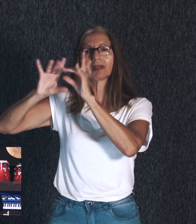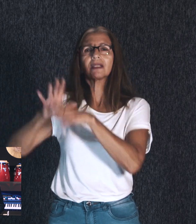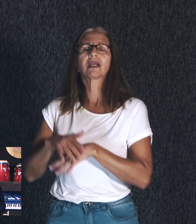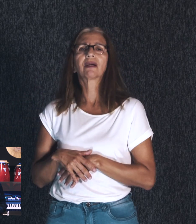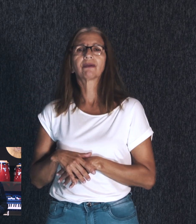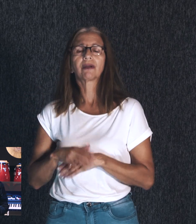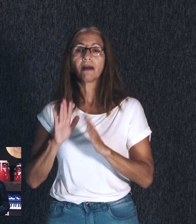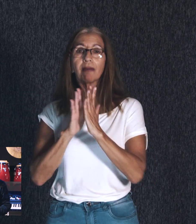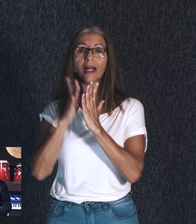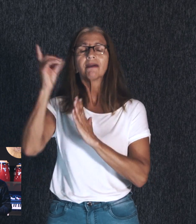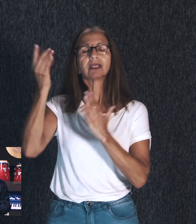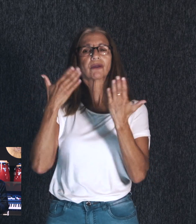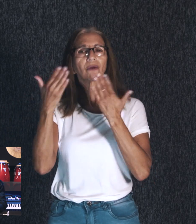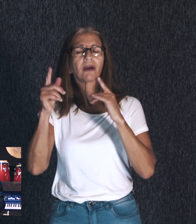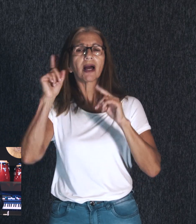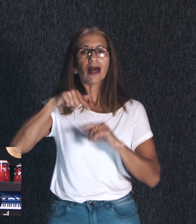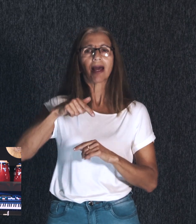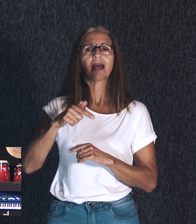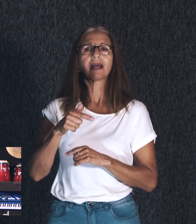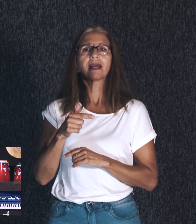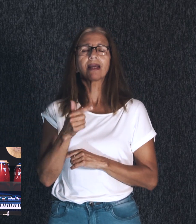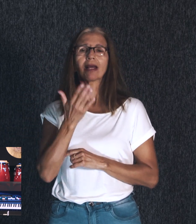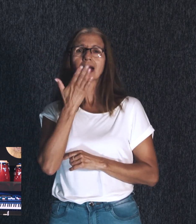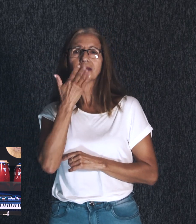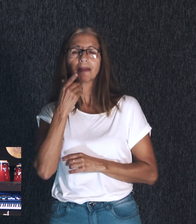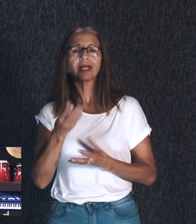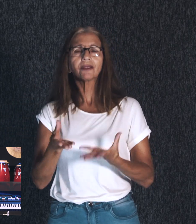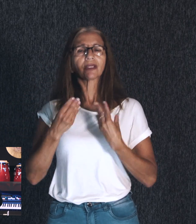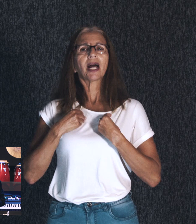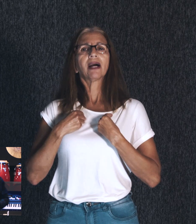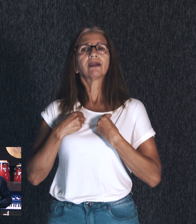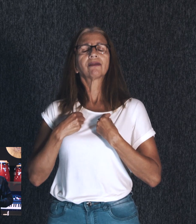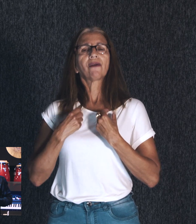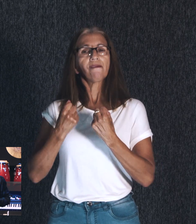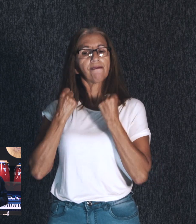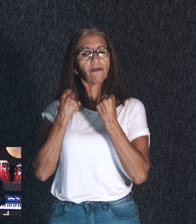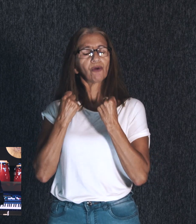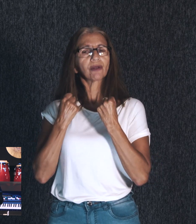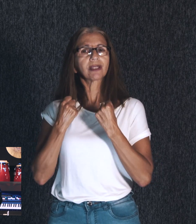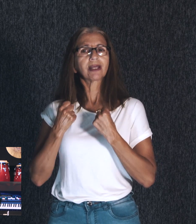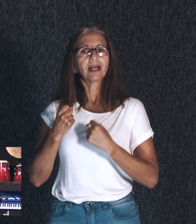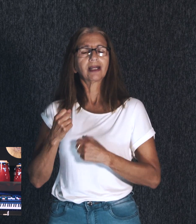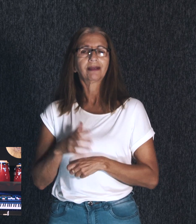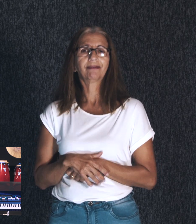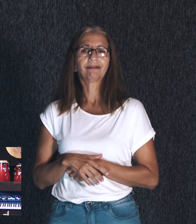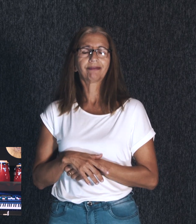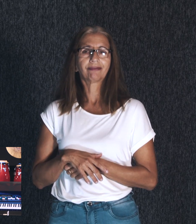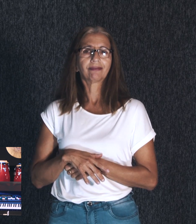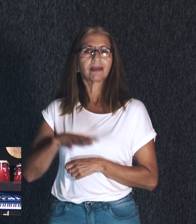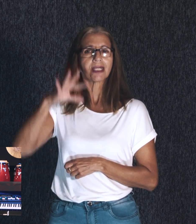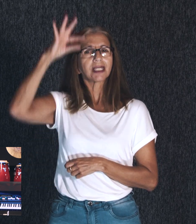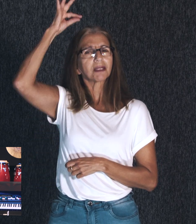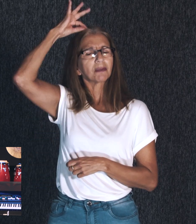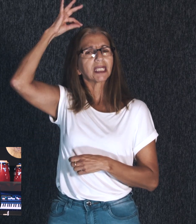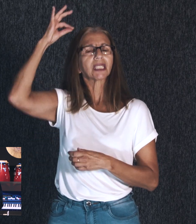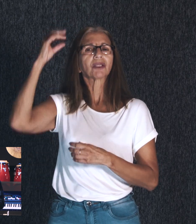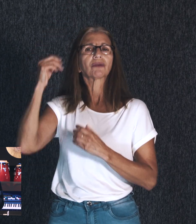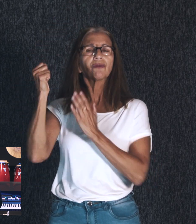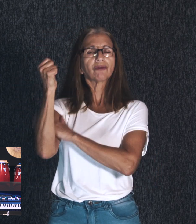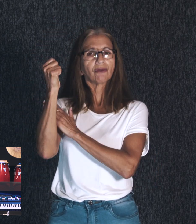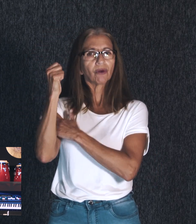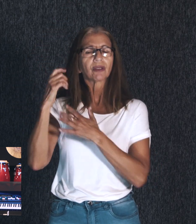tribulação. Aleluia! É por isso que a gente precisa conhecer o Senhor. Por quê? Porque quanto mais íntimos nós formos de